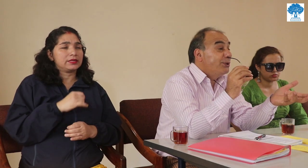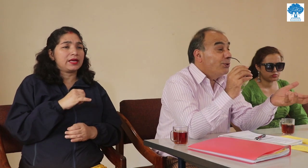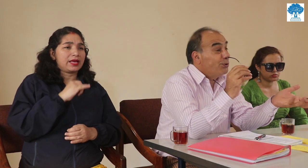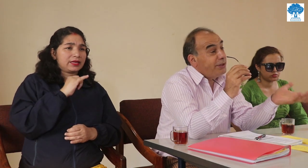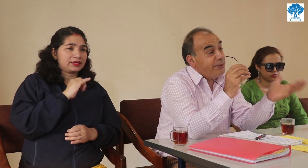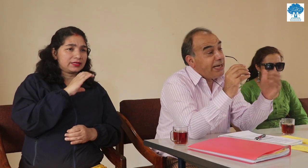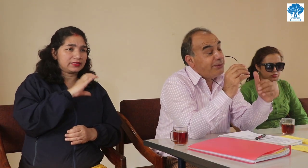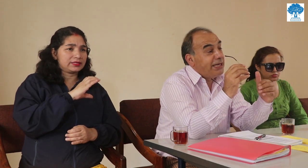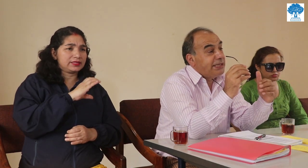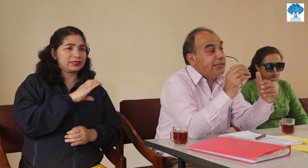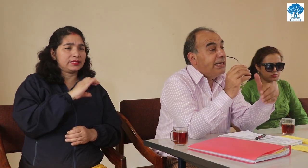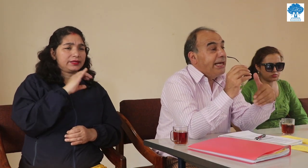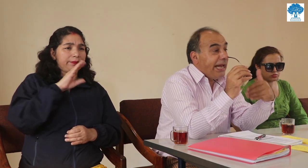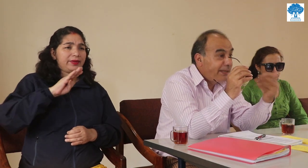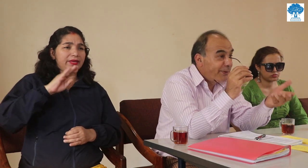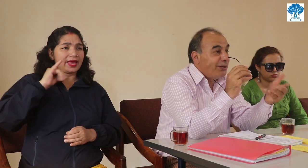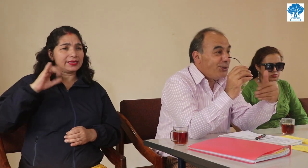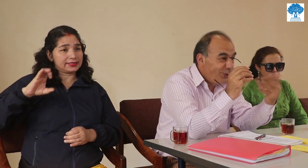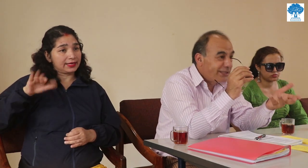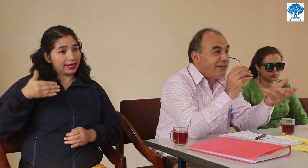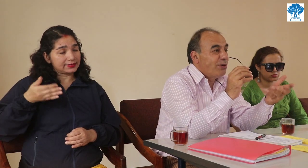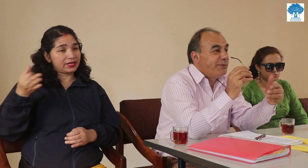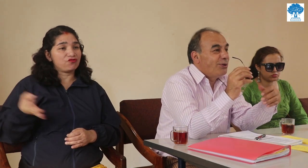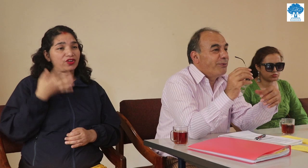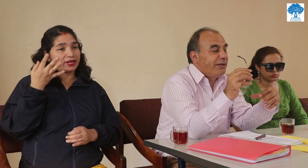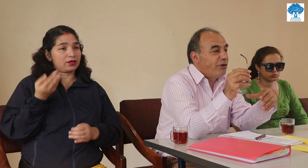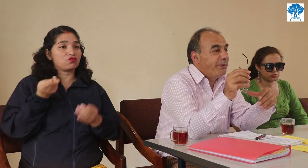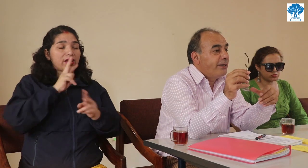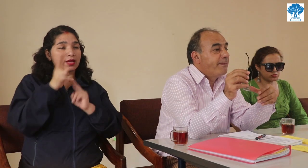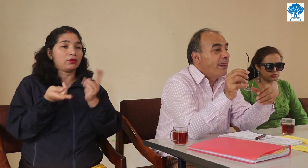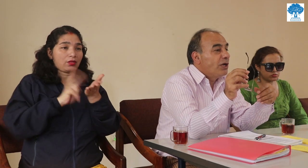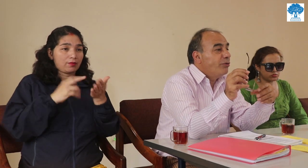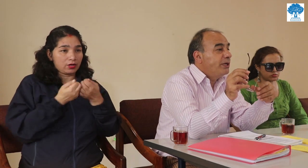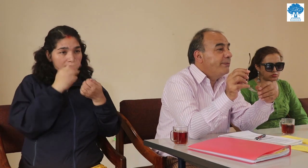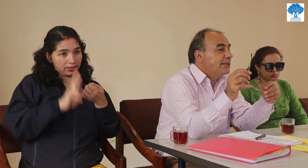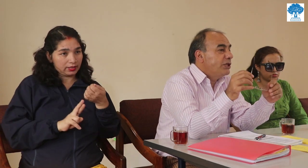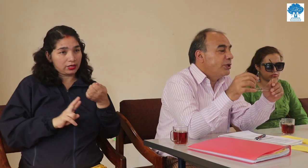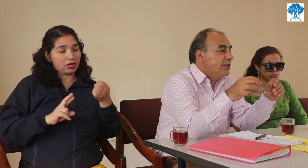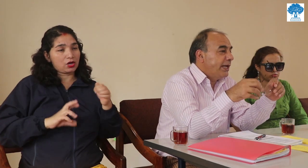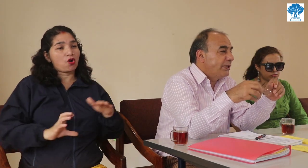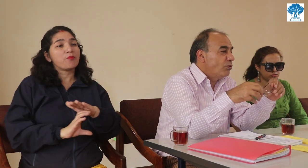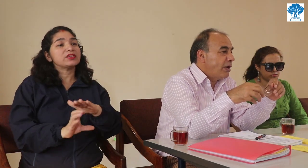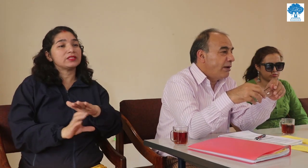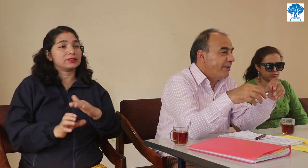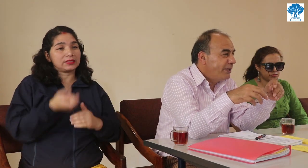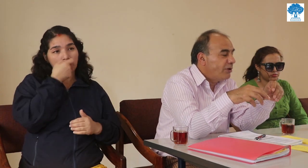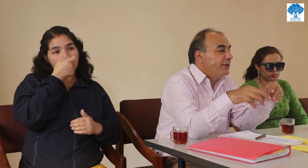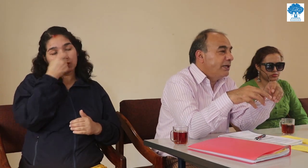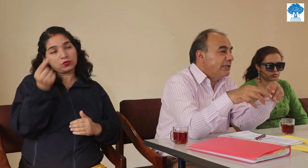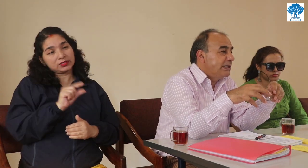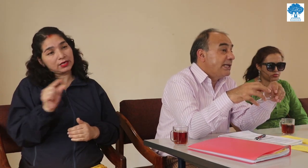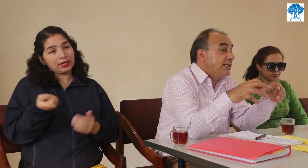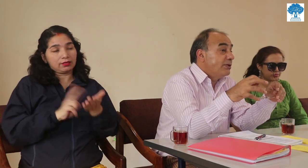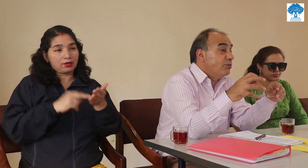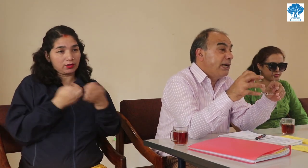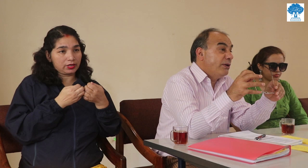सिबिआइएमसिआई भनिन्थ्यो, त्यो सिबिआइएमसिआईलाई चाहिँ एन भनेर न्युनेटल कुरा पनि थपेर कम्युनिटी बेस्ड न्युनेटल हेल्थको कुराहरूलाई पनि थप्ने